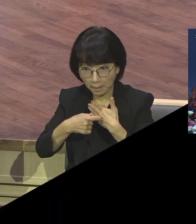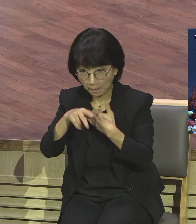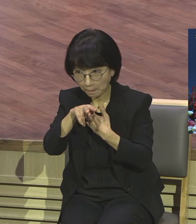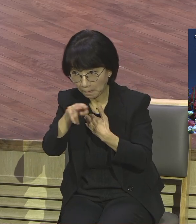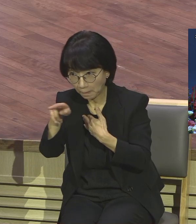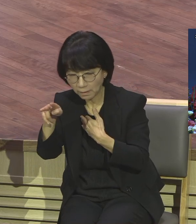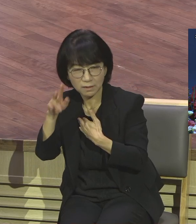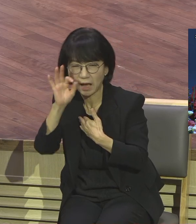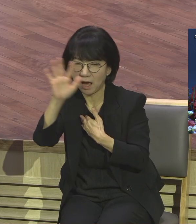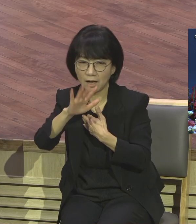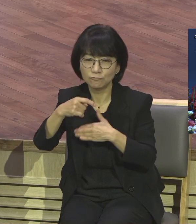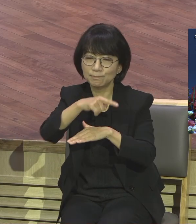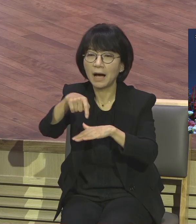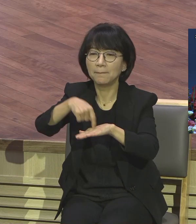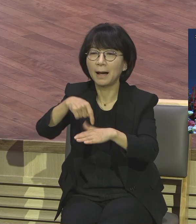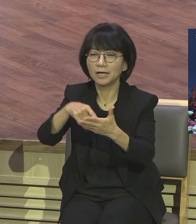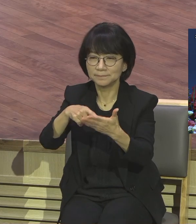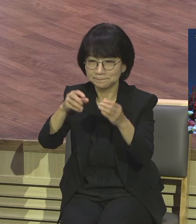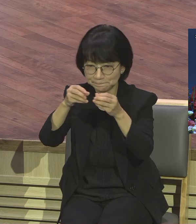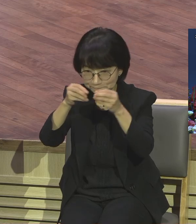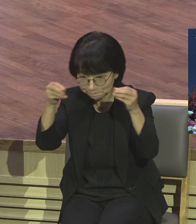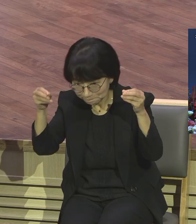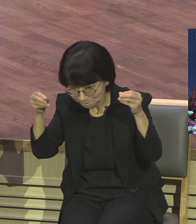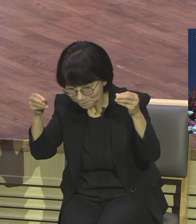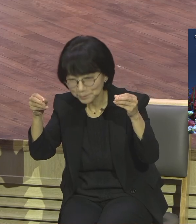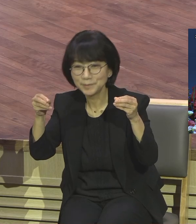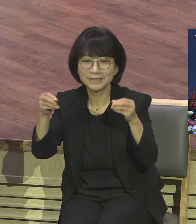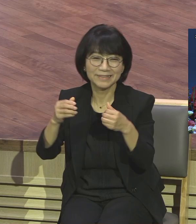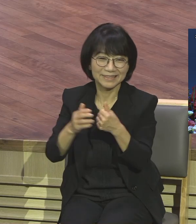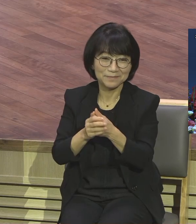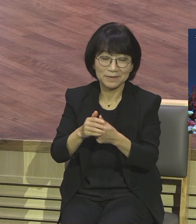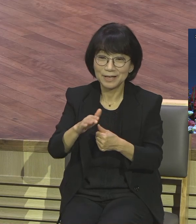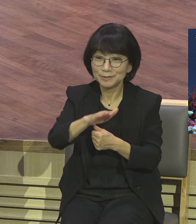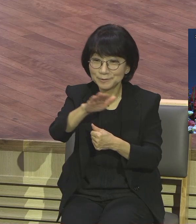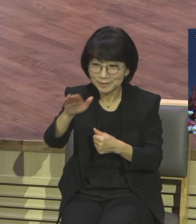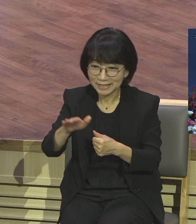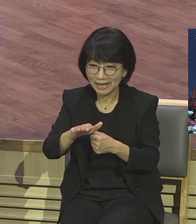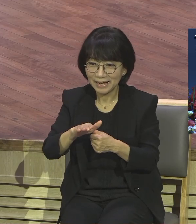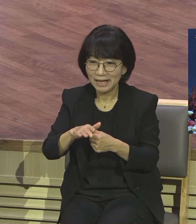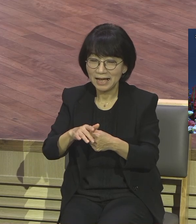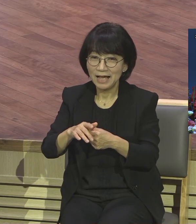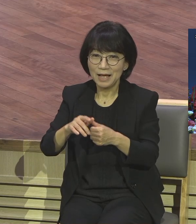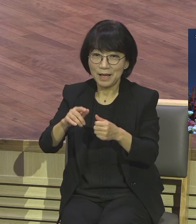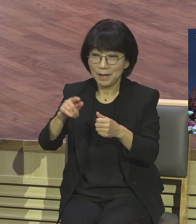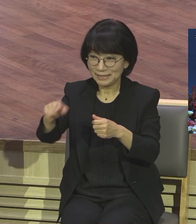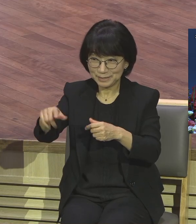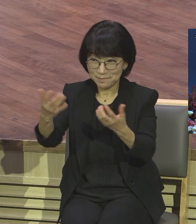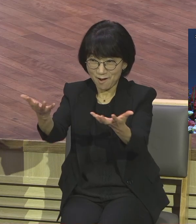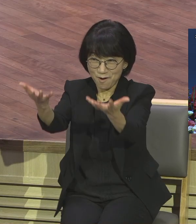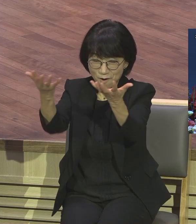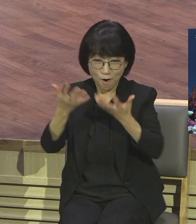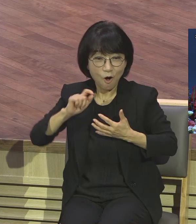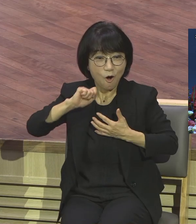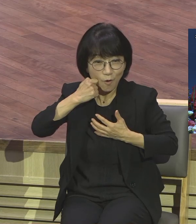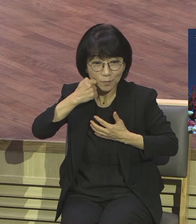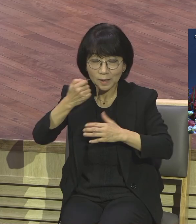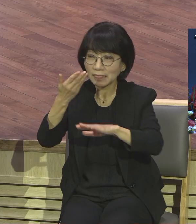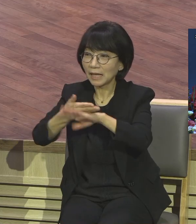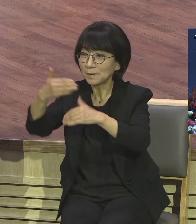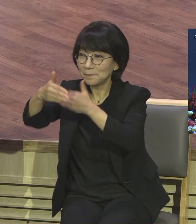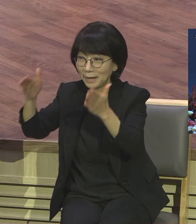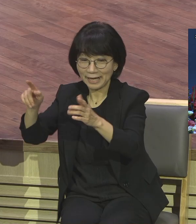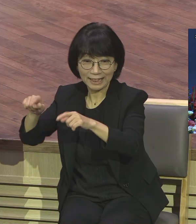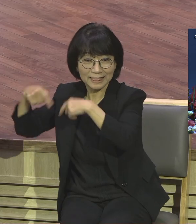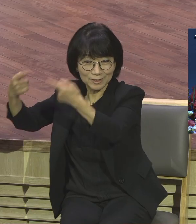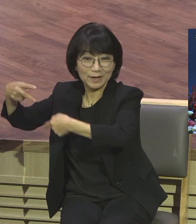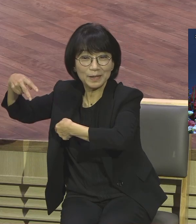보십니다. 중심 보시는 게 여러분의 중심을 갈급한 마음으로 교회에 왔지만 본당이 못 들어오고도 예배드리는 여러분의 모습 주님 보셔 갑절로